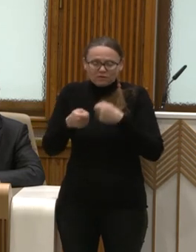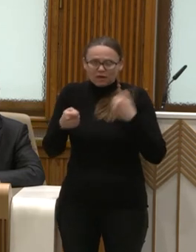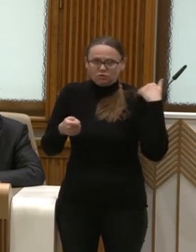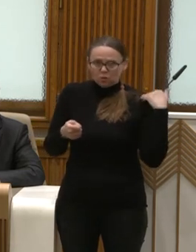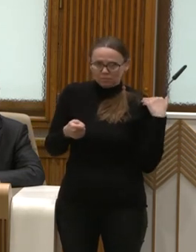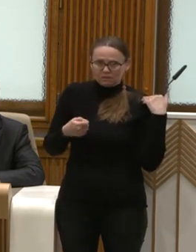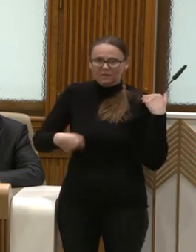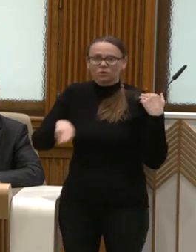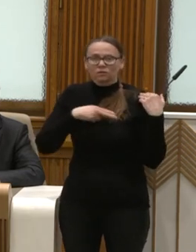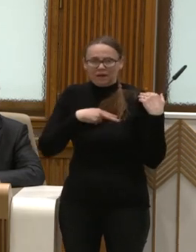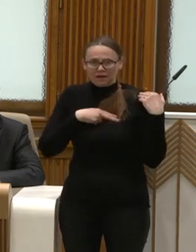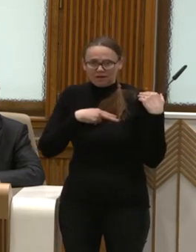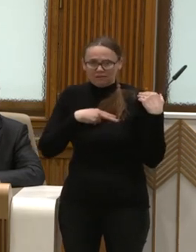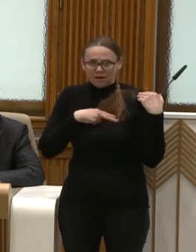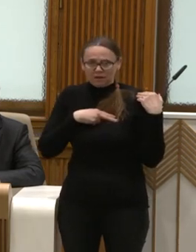obremenitev nagrajevala.